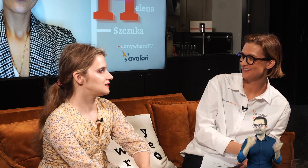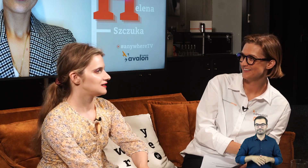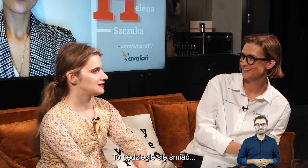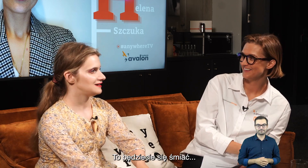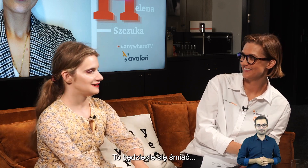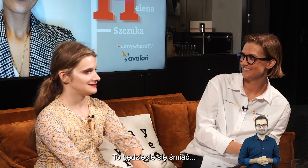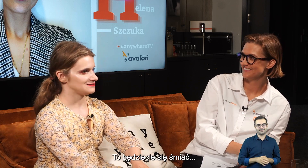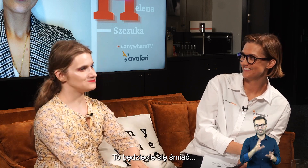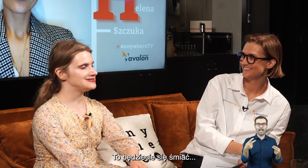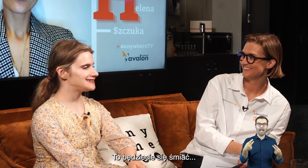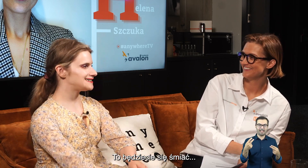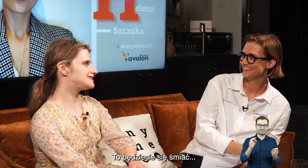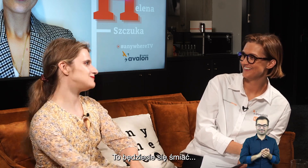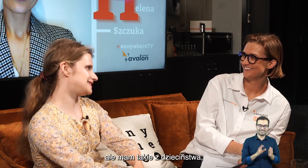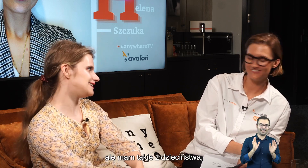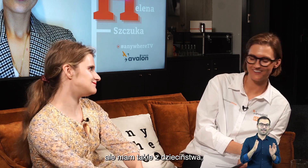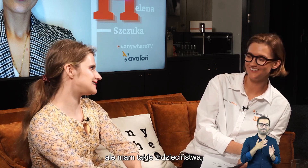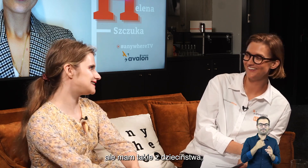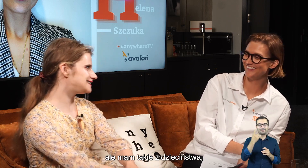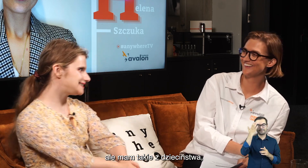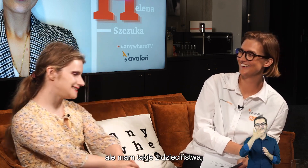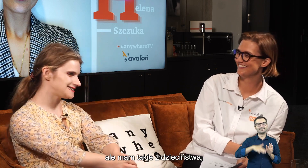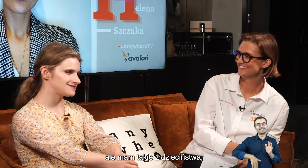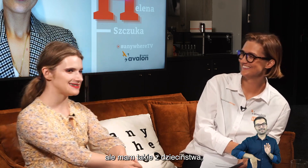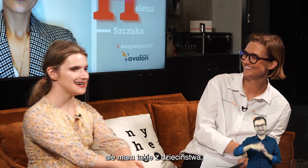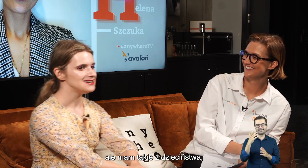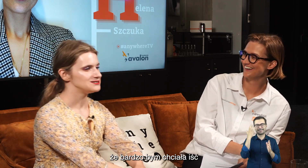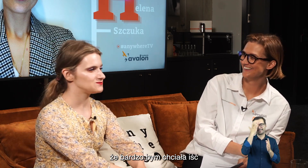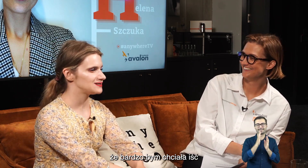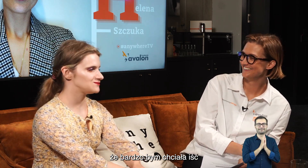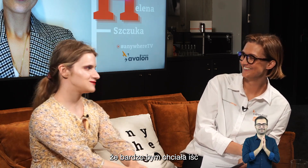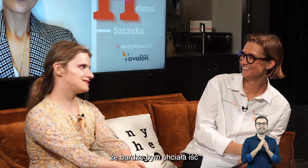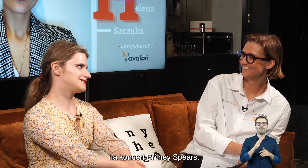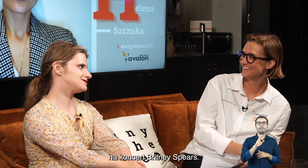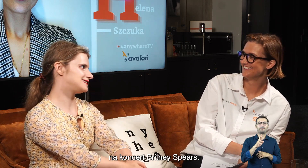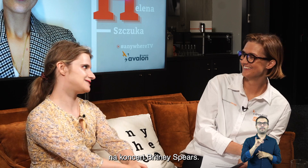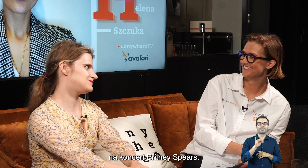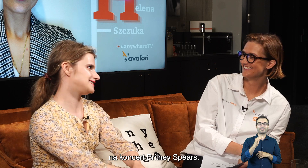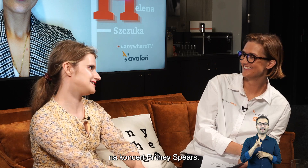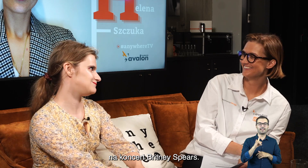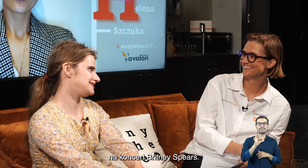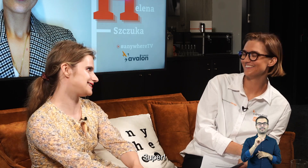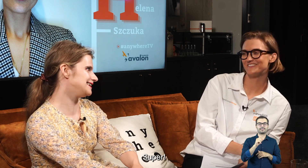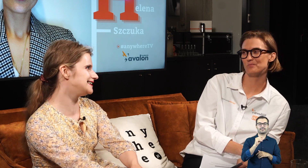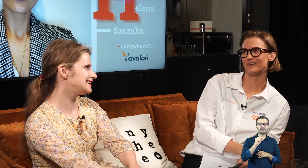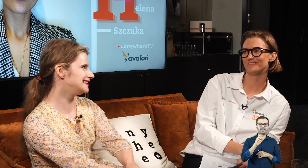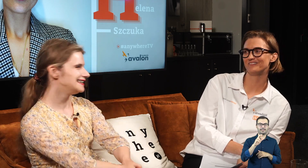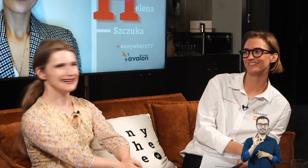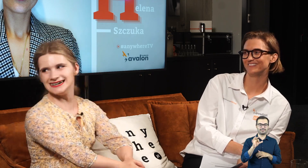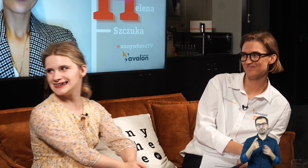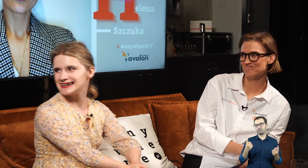koncertowe? Tu będziecie się śmiać, ale nie. Mam takie z dzieciństwa, że bardzo bym chciała iść na koncercie Britney Spears.